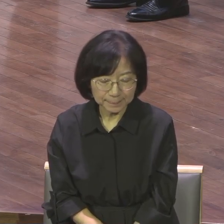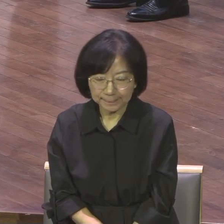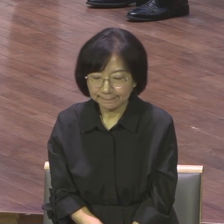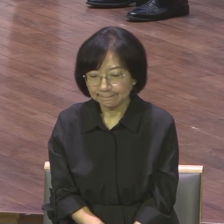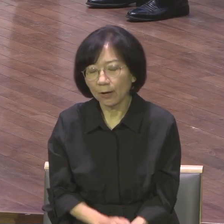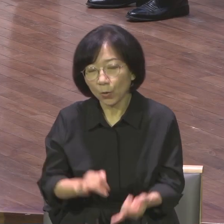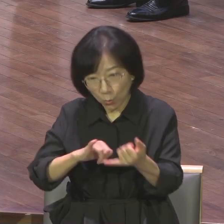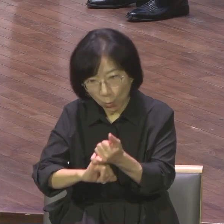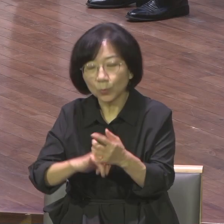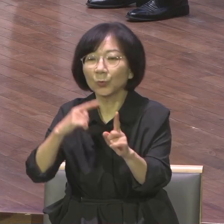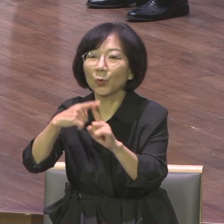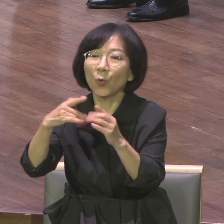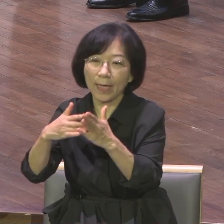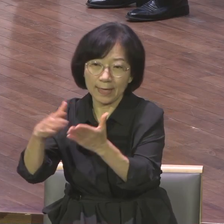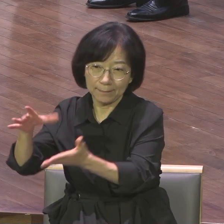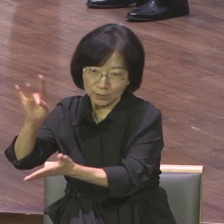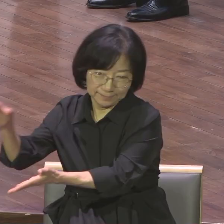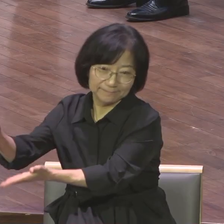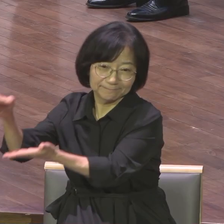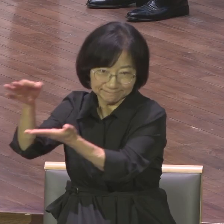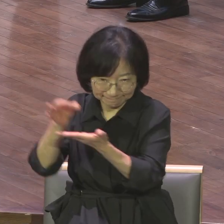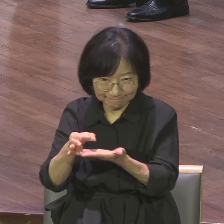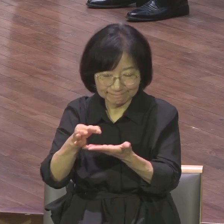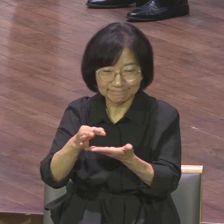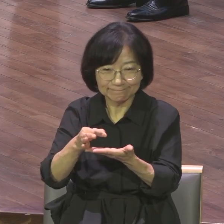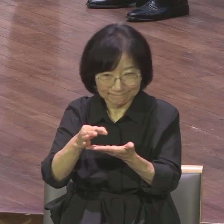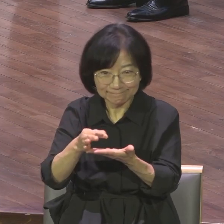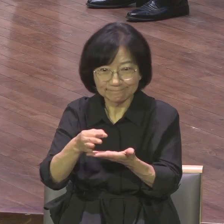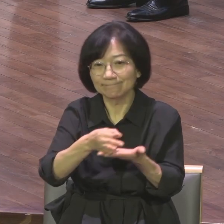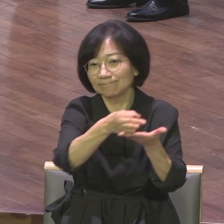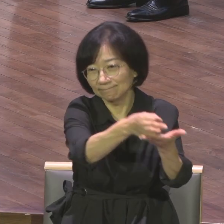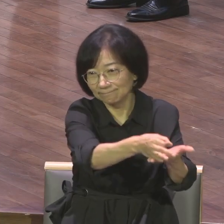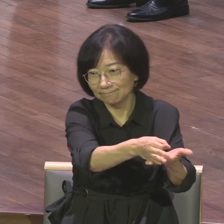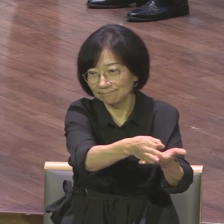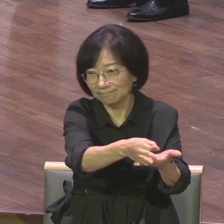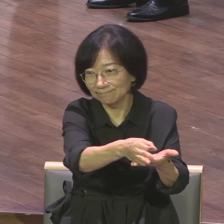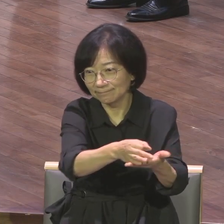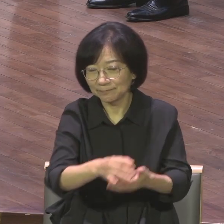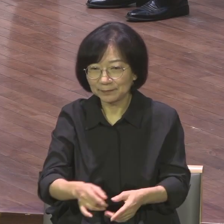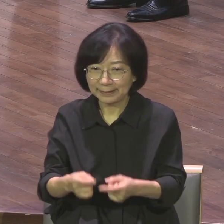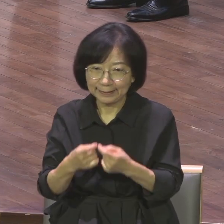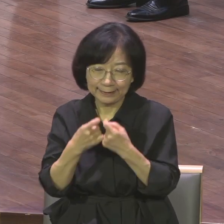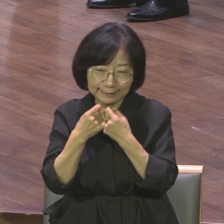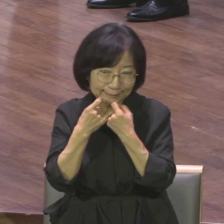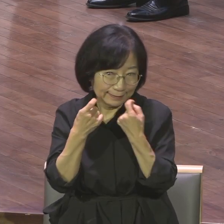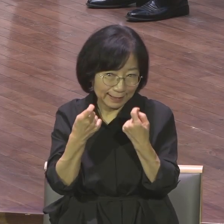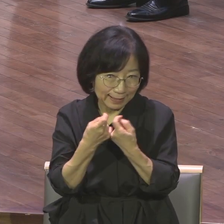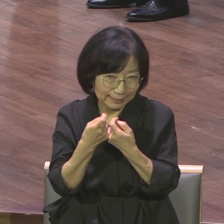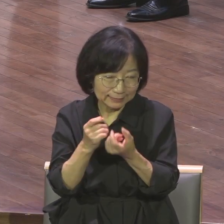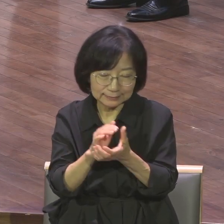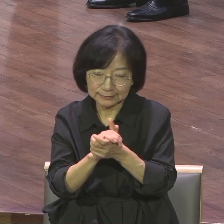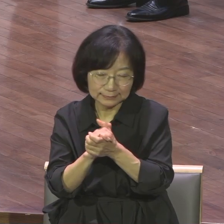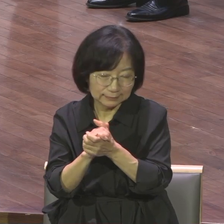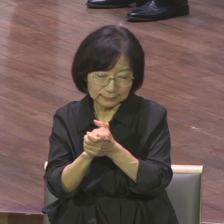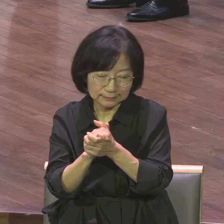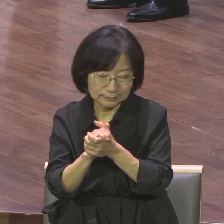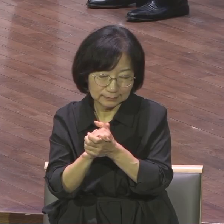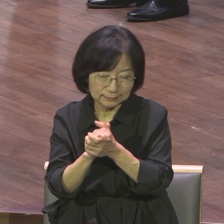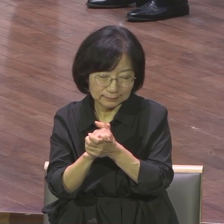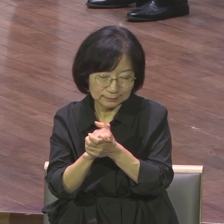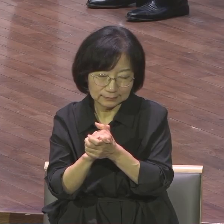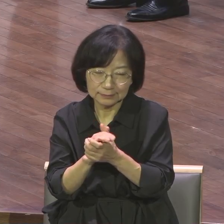말씀을 드립니다. 헌금을 누구에게 하고 싶거든 개인적으로 친하기 때문에 연락 보냈다, 뭐 그건 개인적으로 하는 거